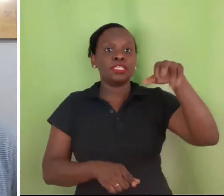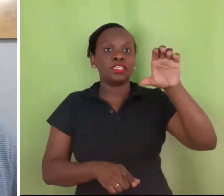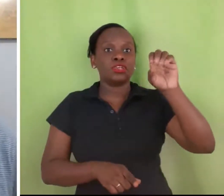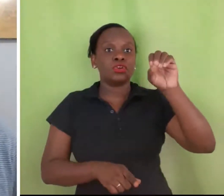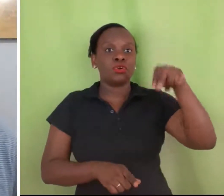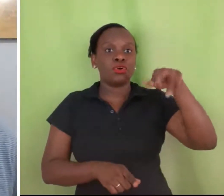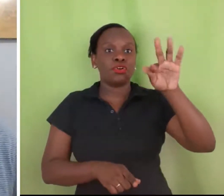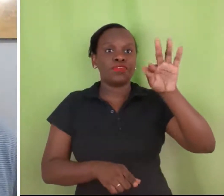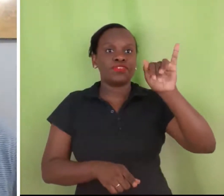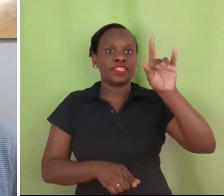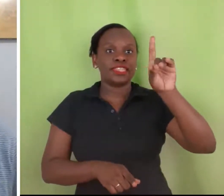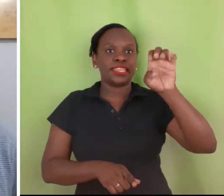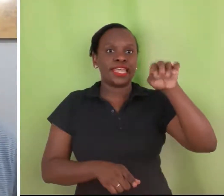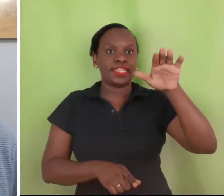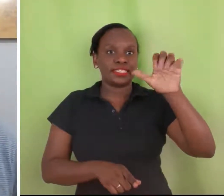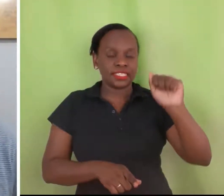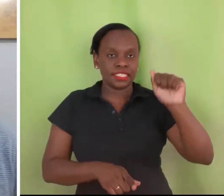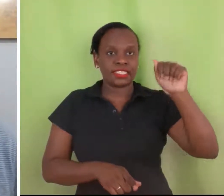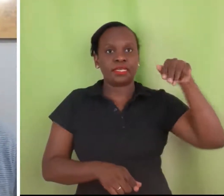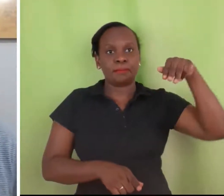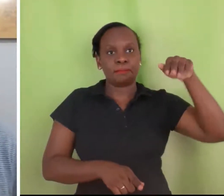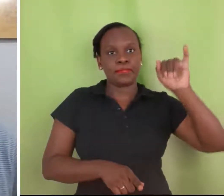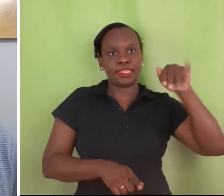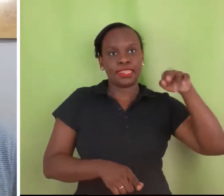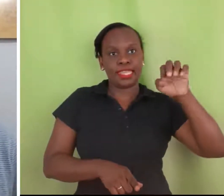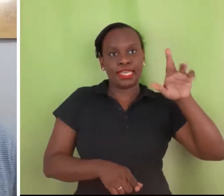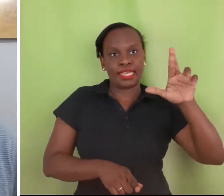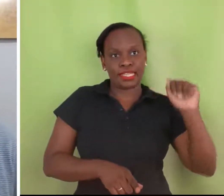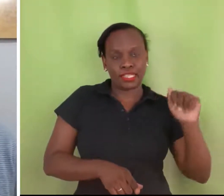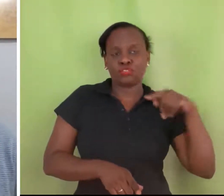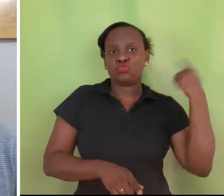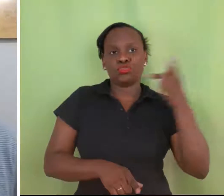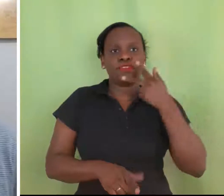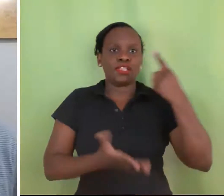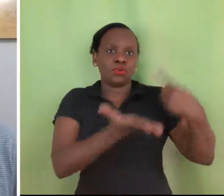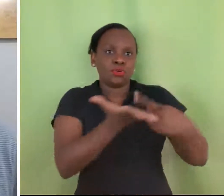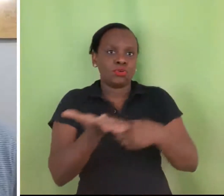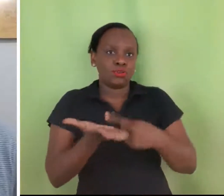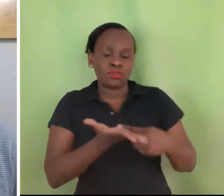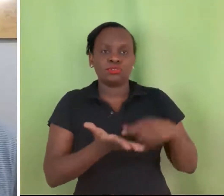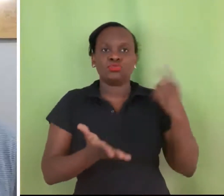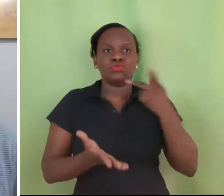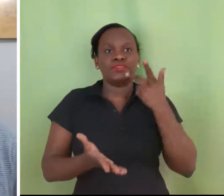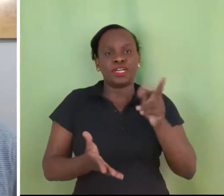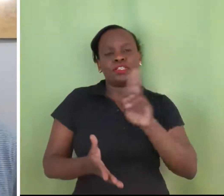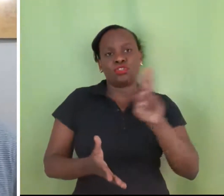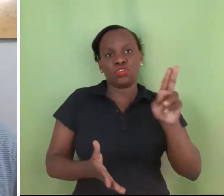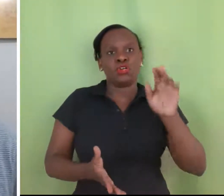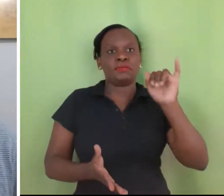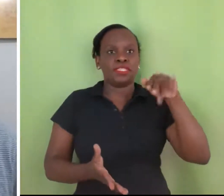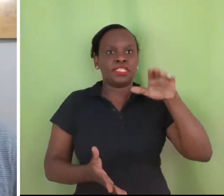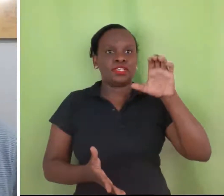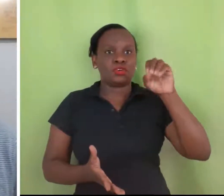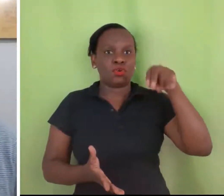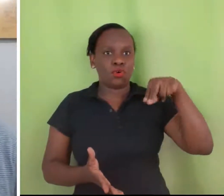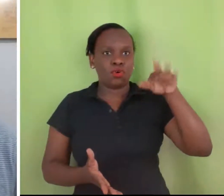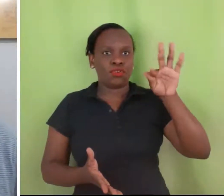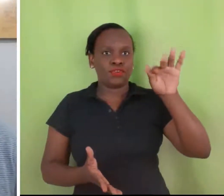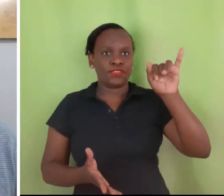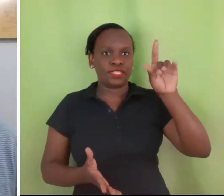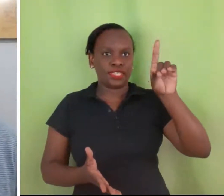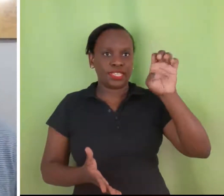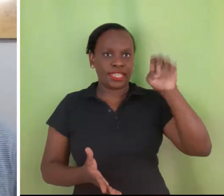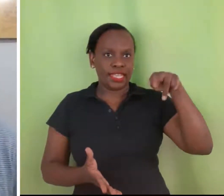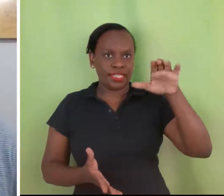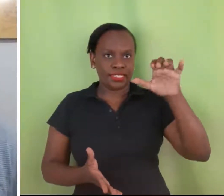Inconfidência Mineira. Na verdade, assim, popularmente, né, a Conjuração Mineira, ela é mais conhecida como Inconfidência,